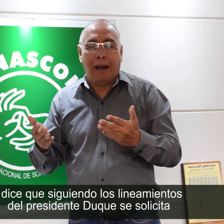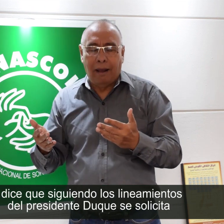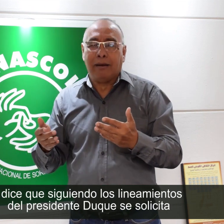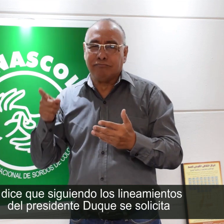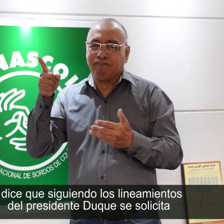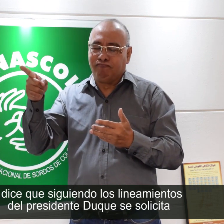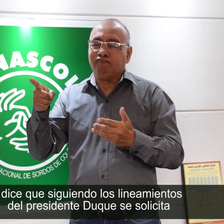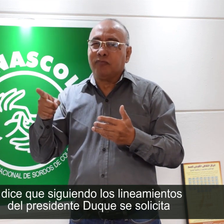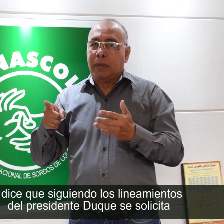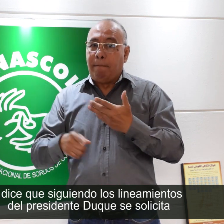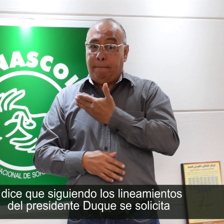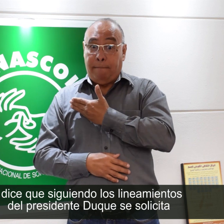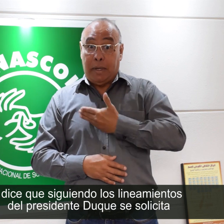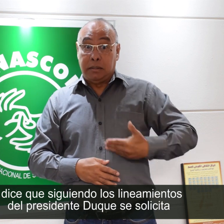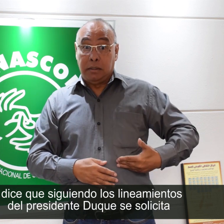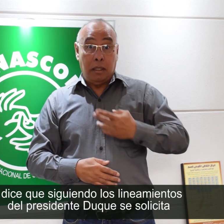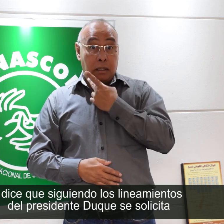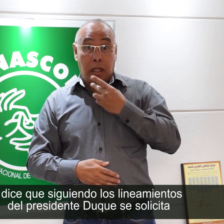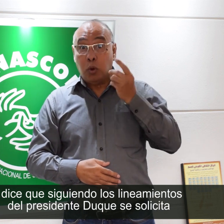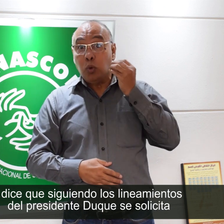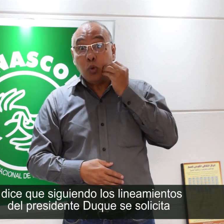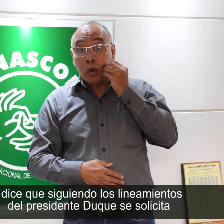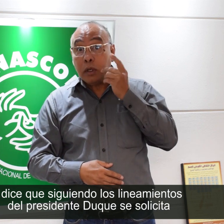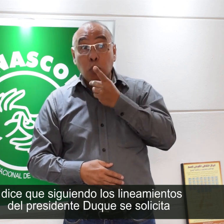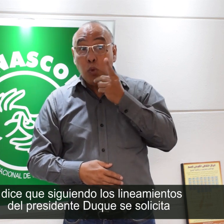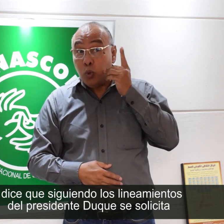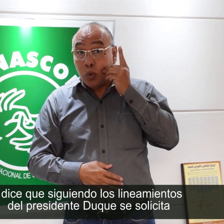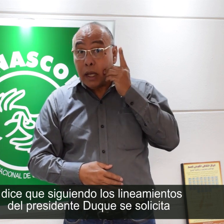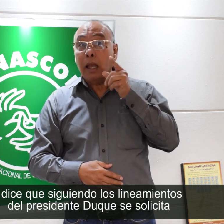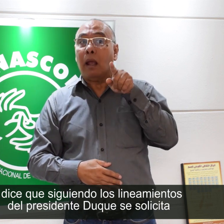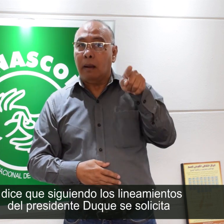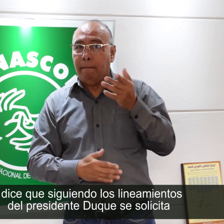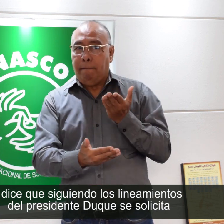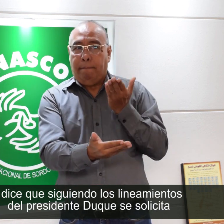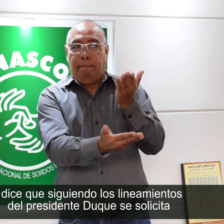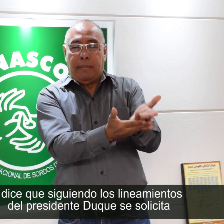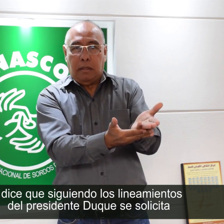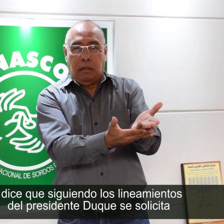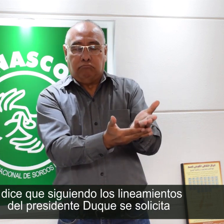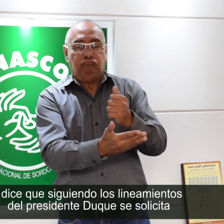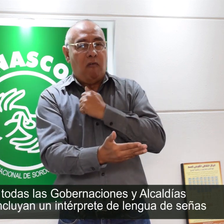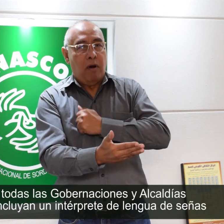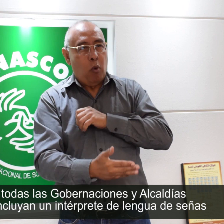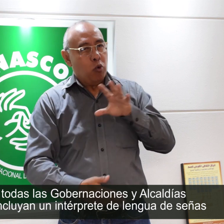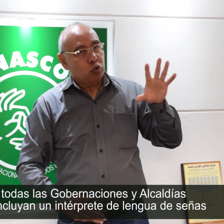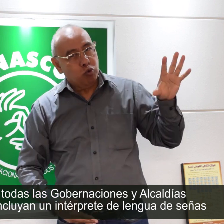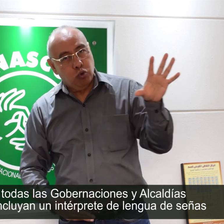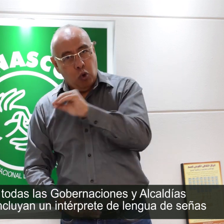que siguiendo los lineamientos del presidente Duque, se solicita a todas las